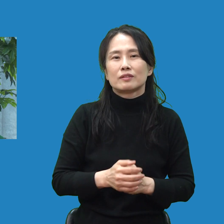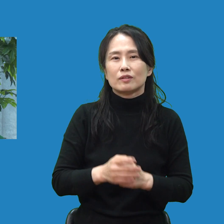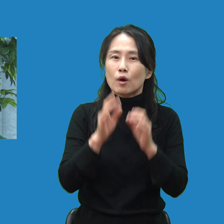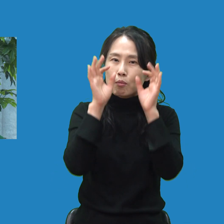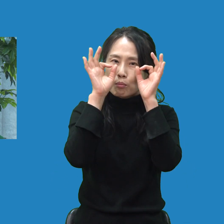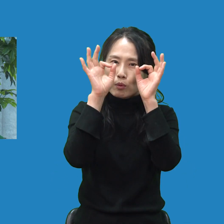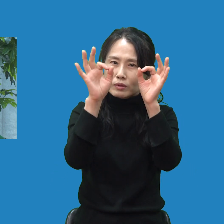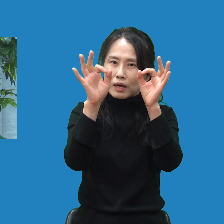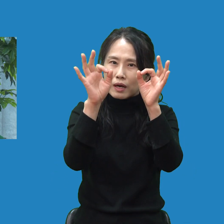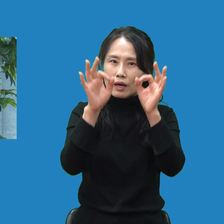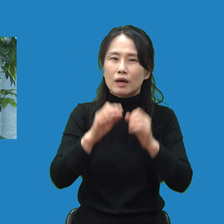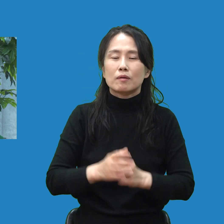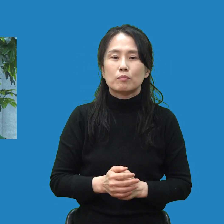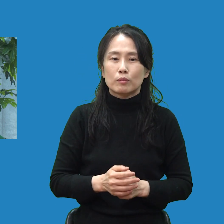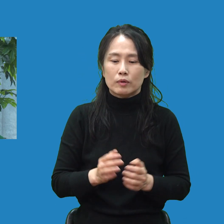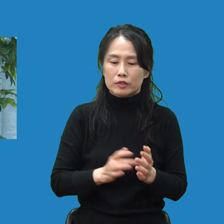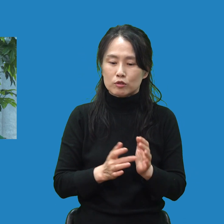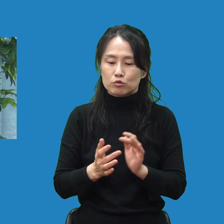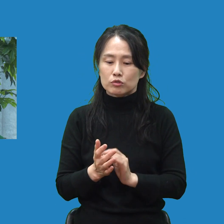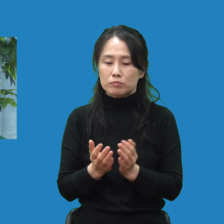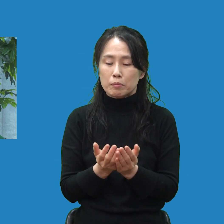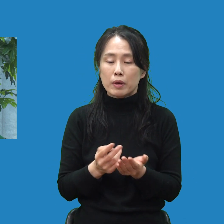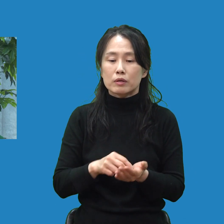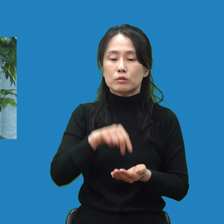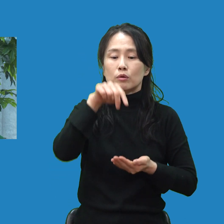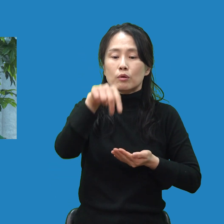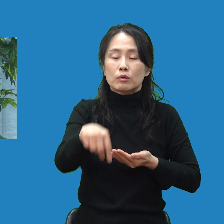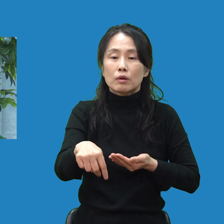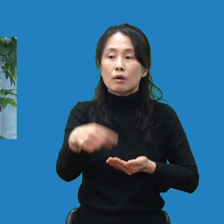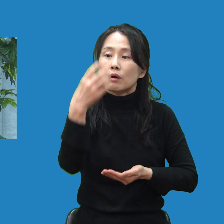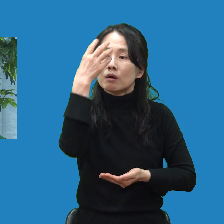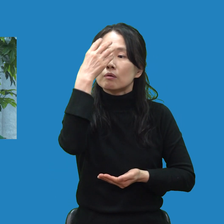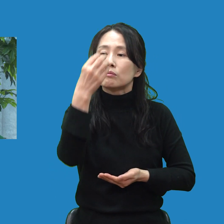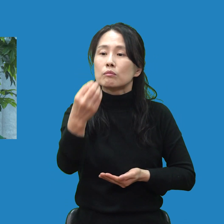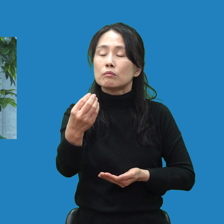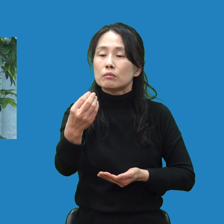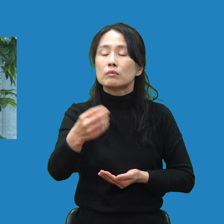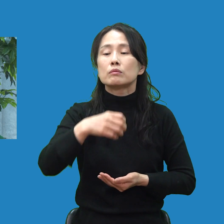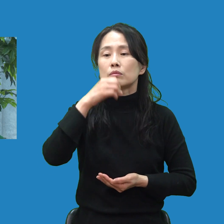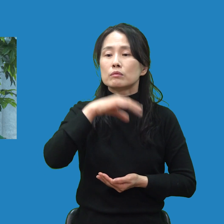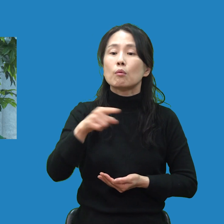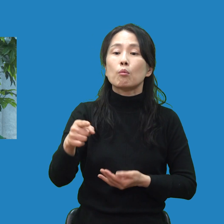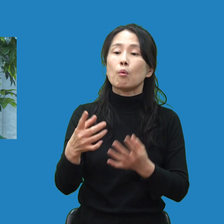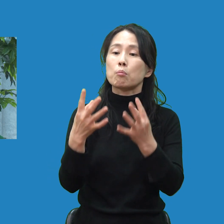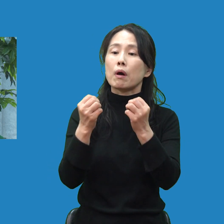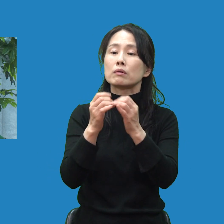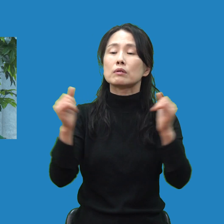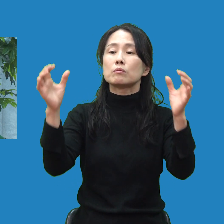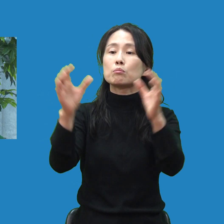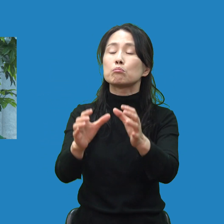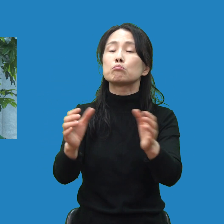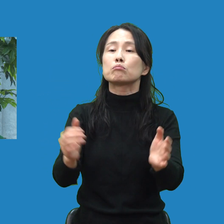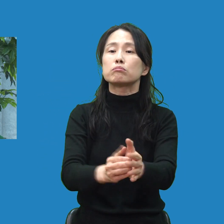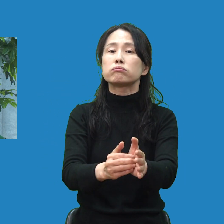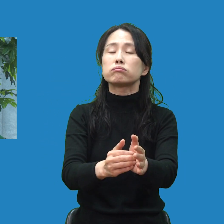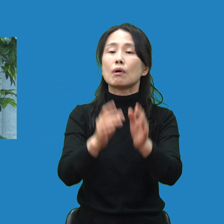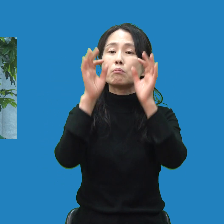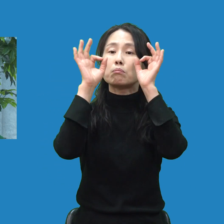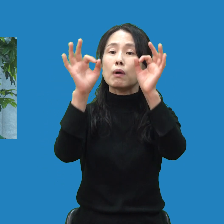그냥 배에서 내리시면서 어이구 많은 무리들이 와 있네 이렇게 본 게 아니라는 거예요.